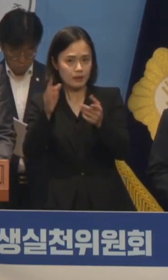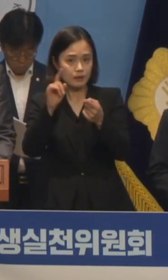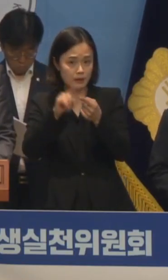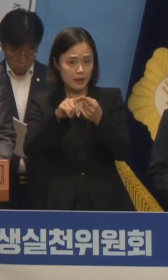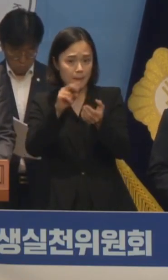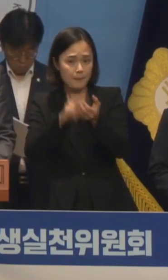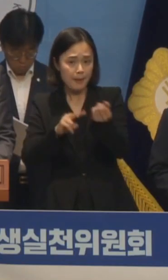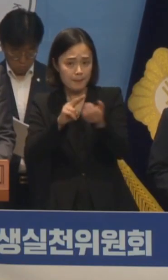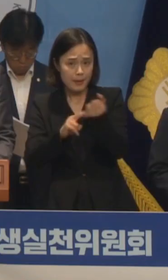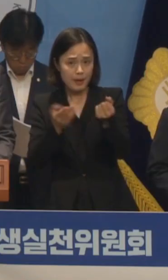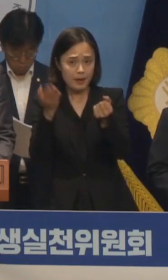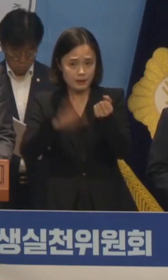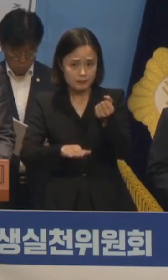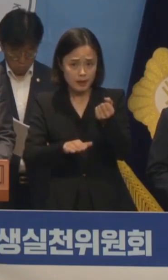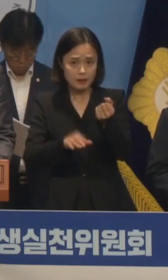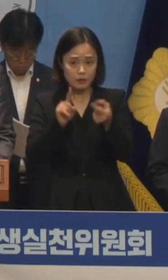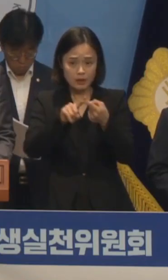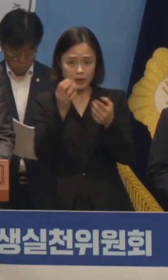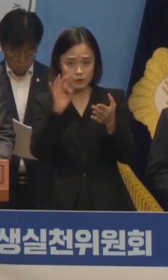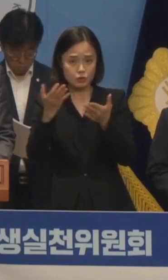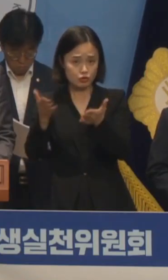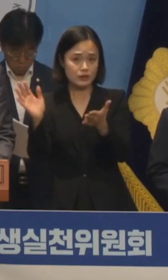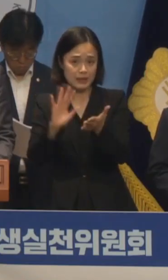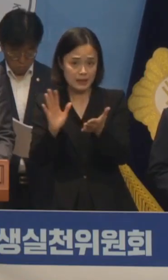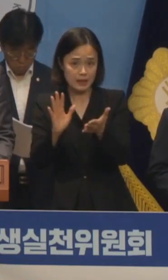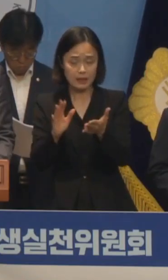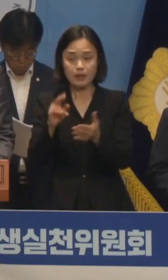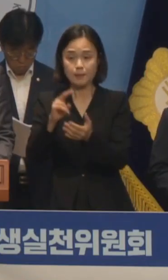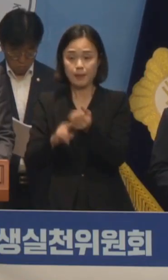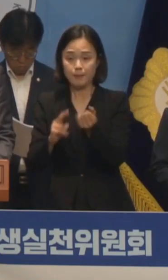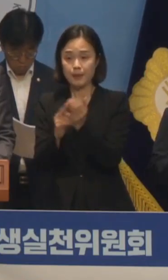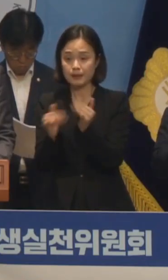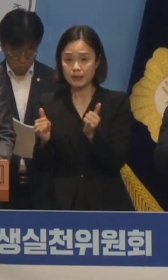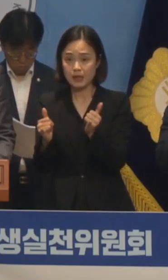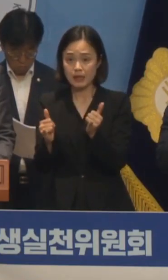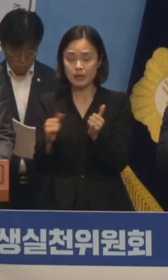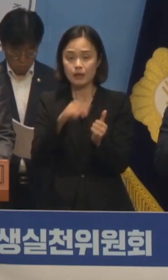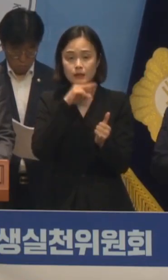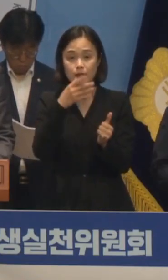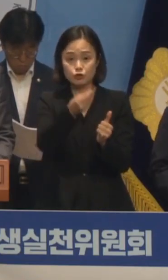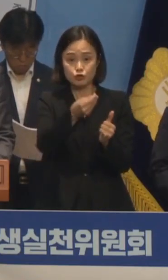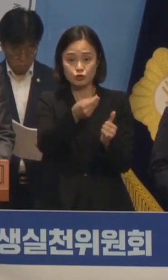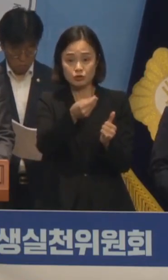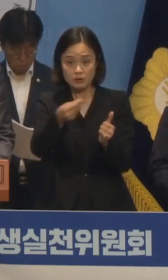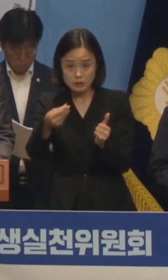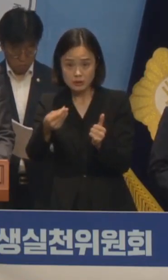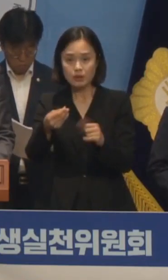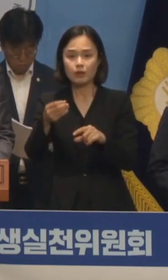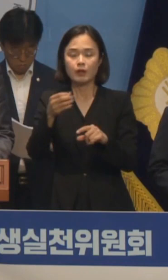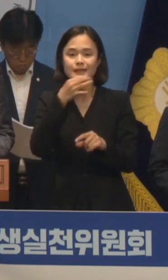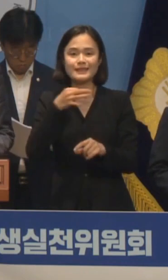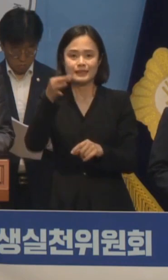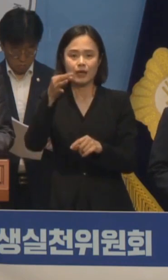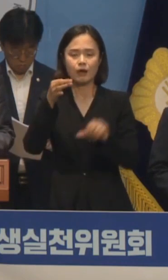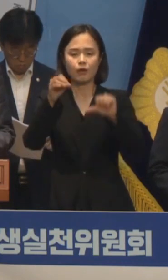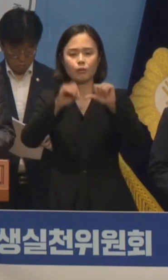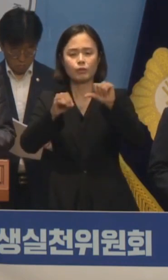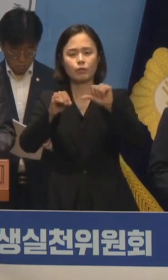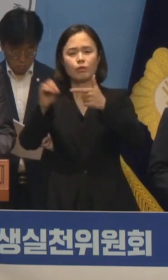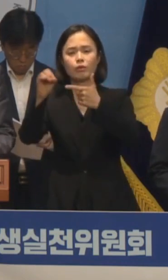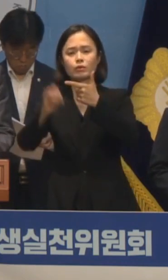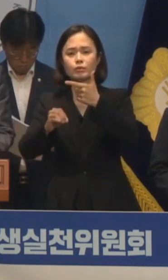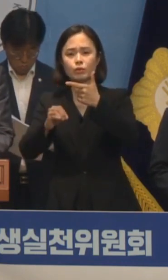그 기간 동안 오히려 판매자들한테는 선정산 대출을 받아가지고 5% 6%의 비싼 이자를 내면서 이제 운영하도록 하는